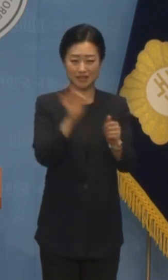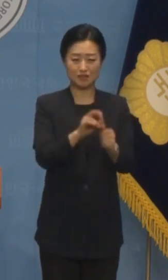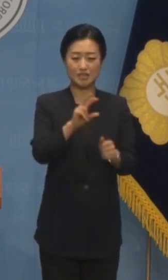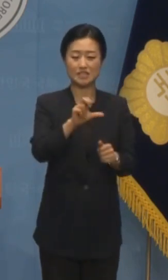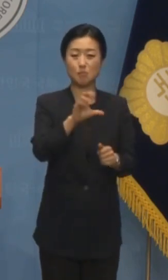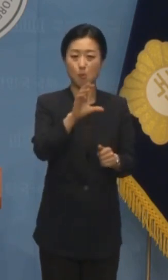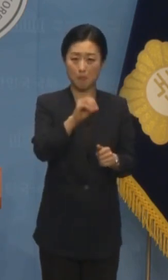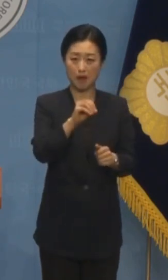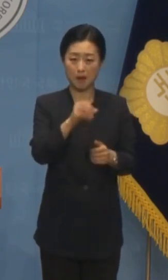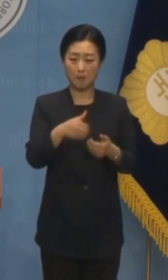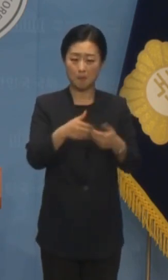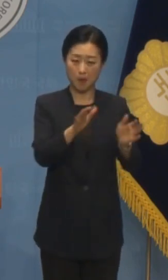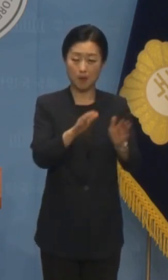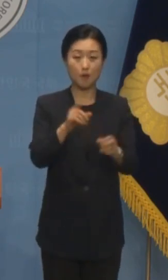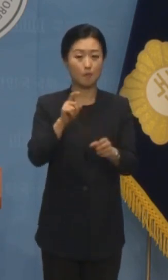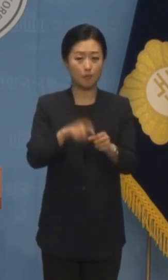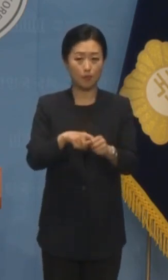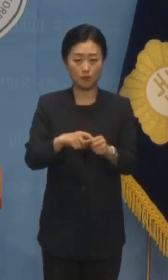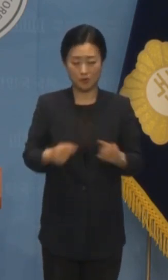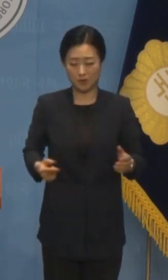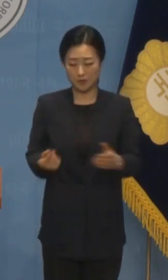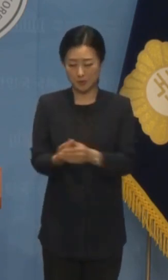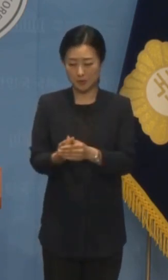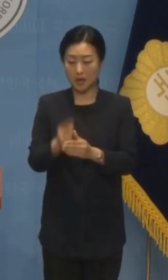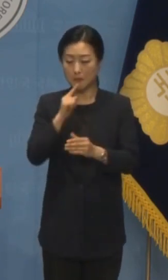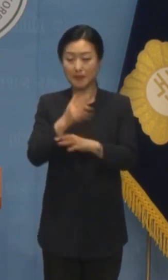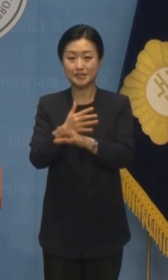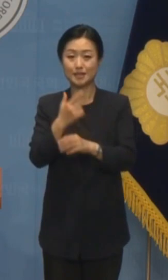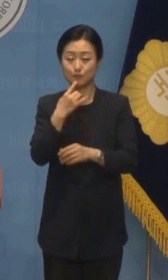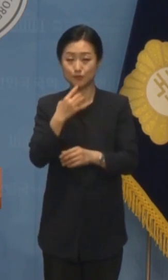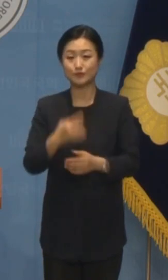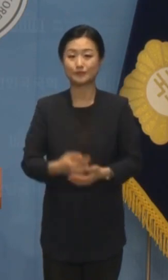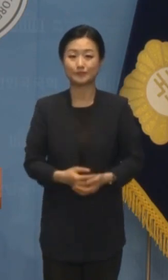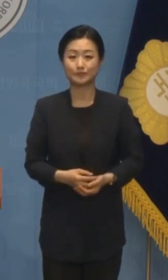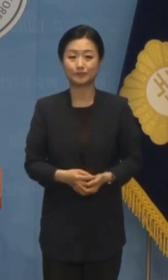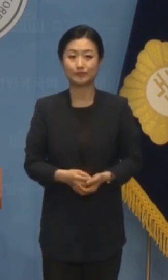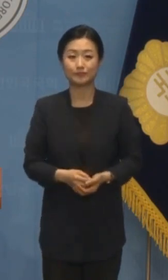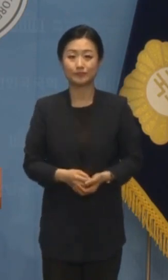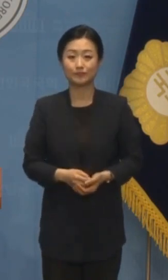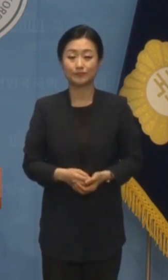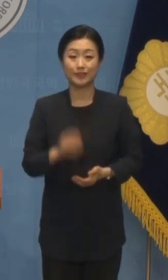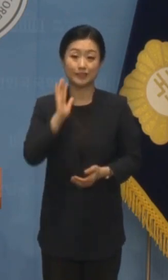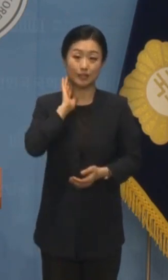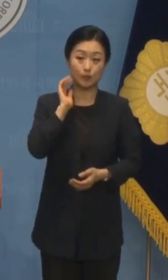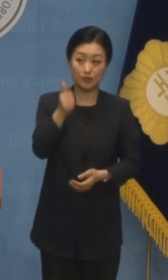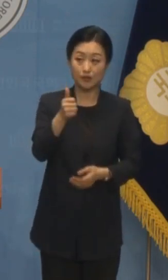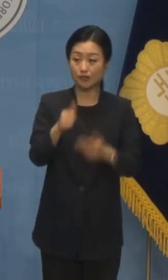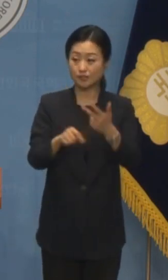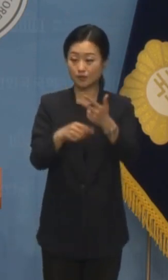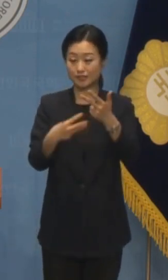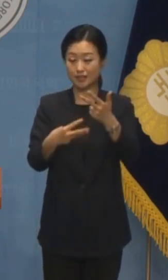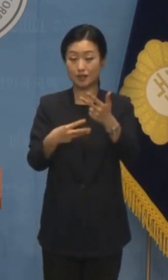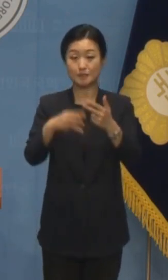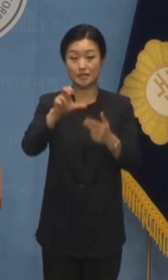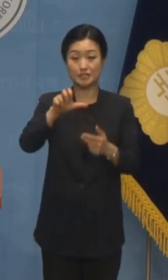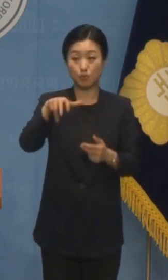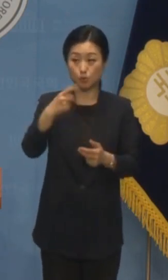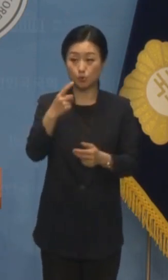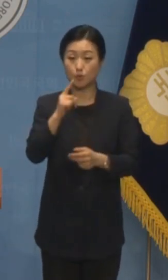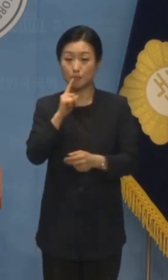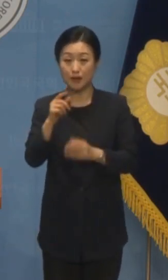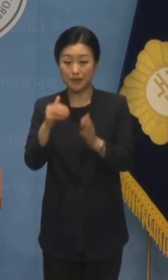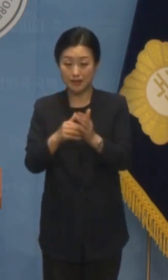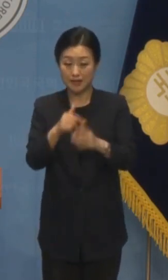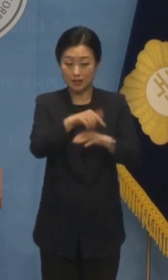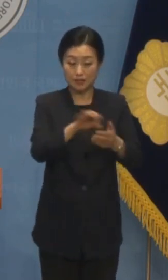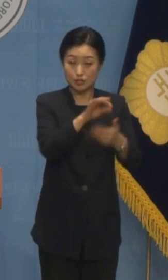원을 겨냥한 윤석열 대통령의 치졸한 말장난일 뿐입니다. 대통령이 7월 3일 25조 원을 얘기하자